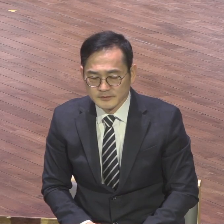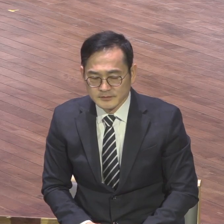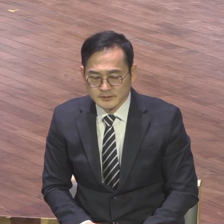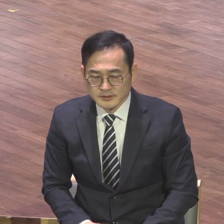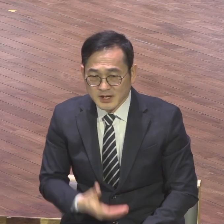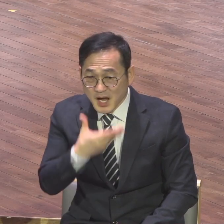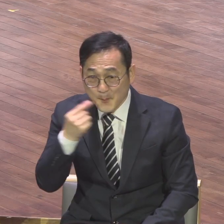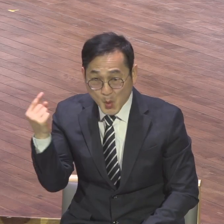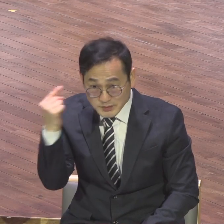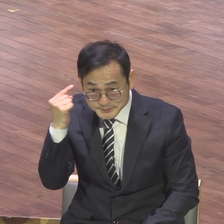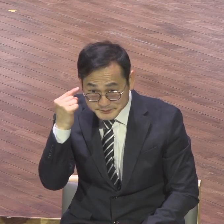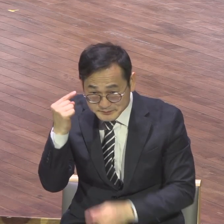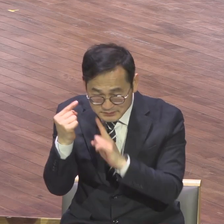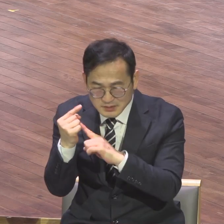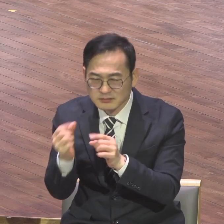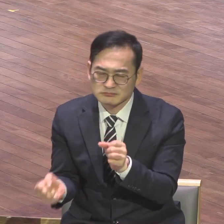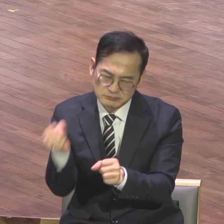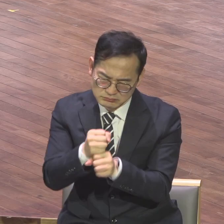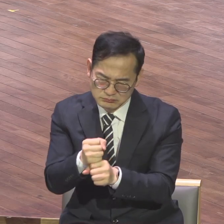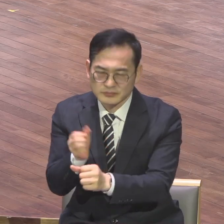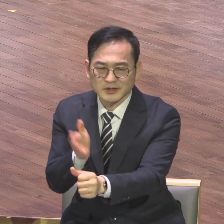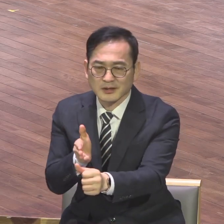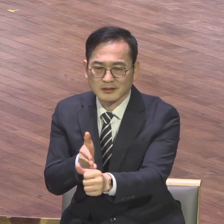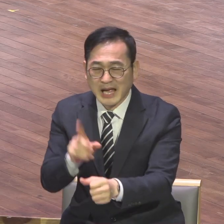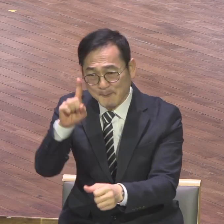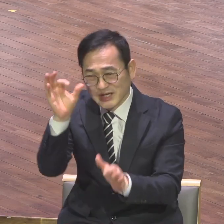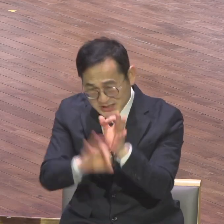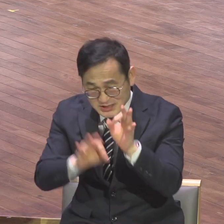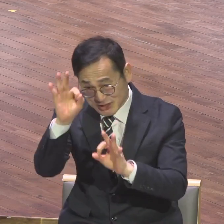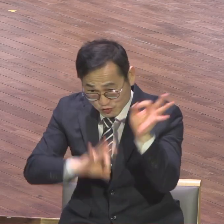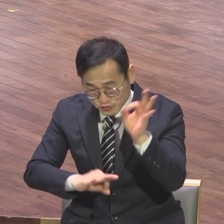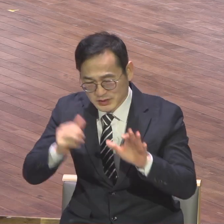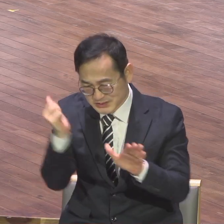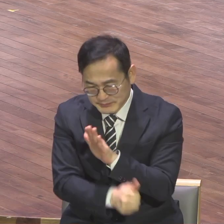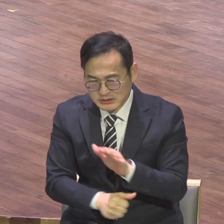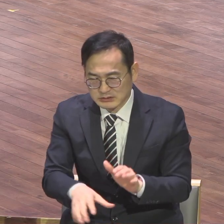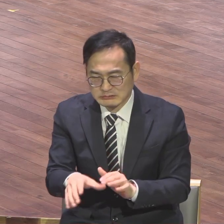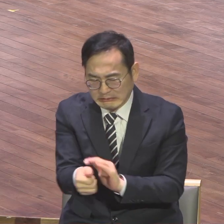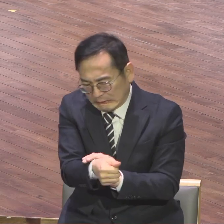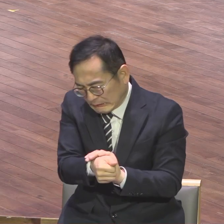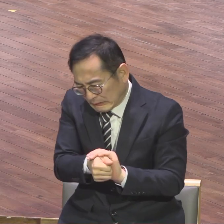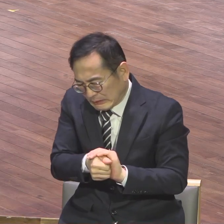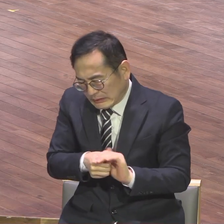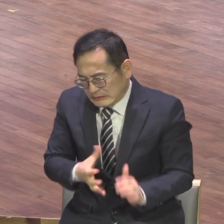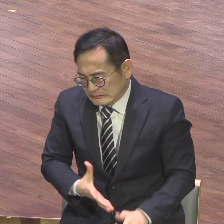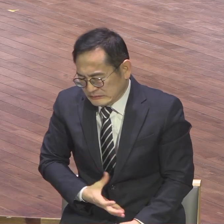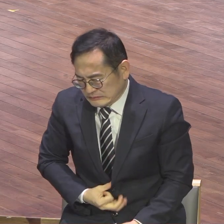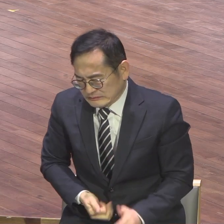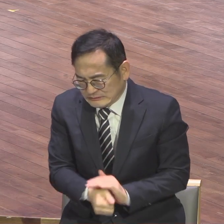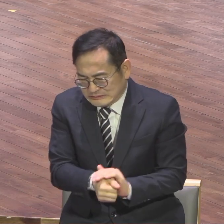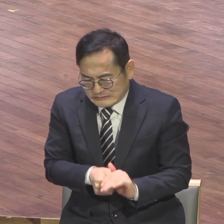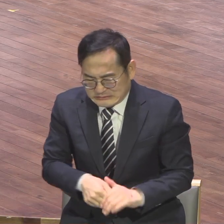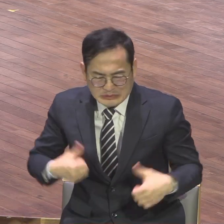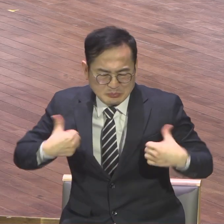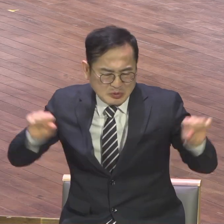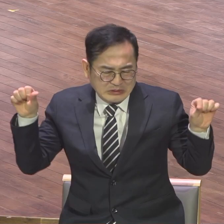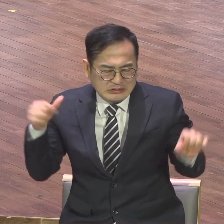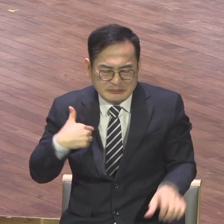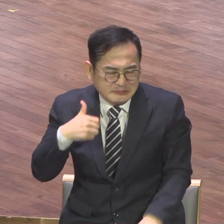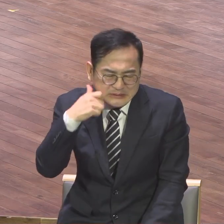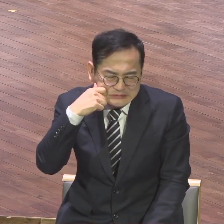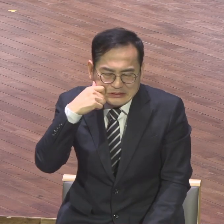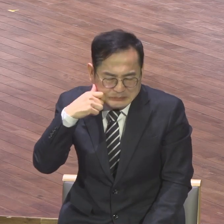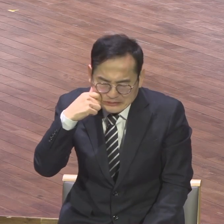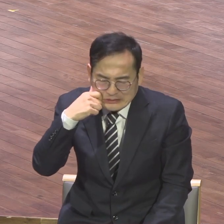이래 되시기 바랍니다. 한 번 실수했다고, 한 번 잘못했다고 그냥 기가 죽어가지고 그냥 정교식 가져가 빠져가지고